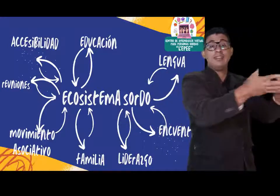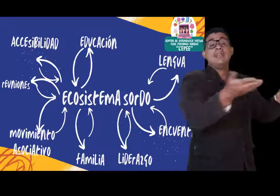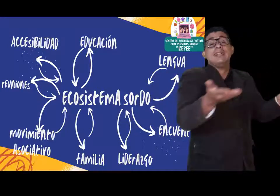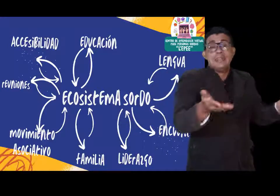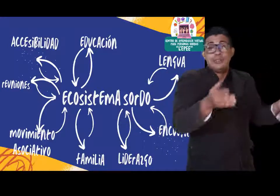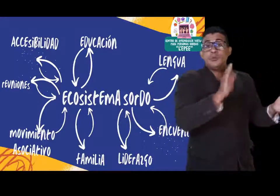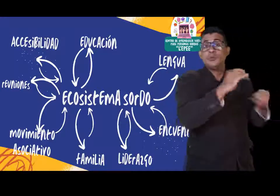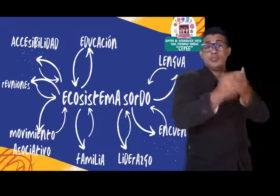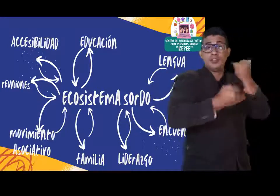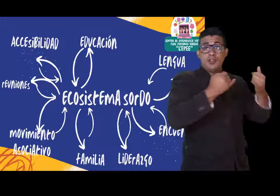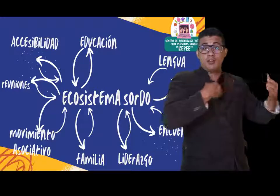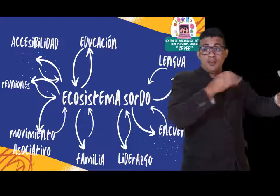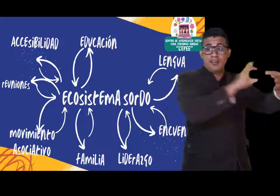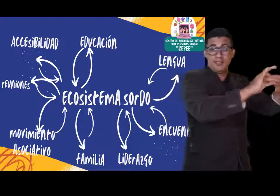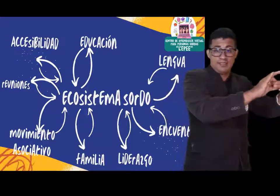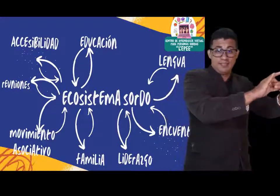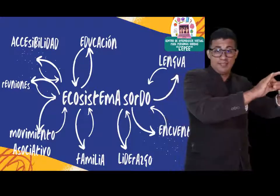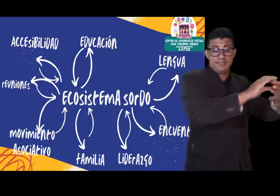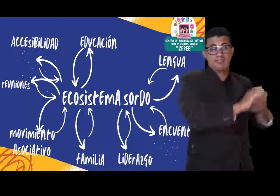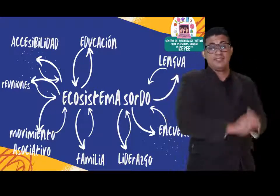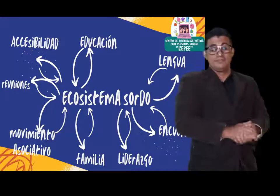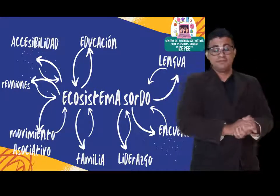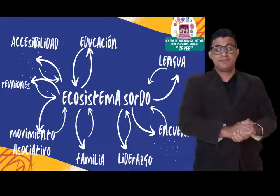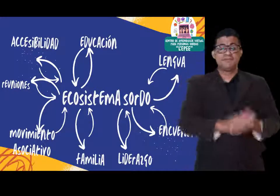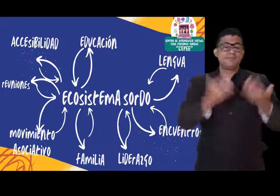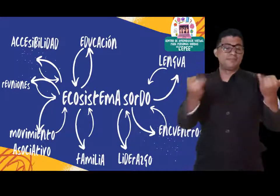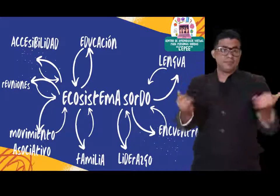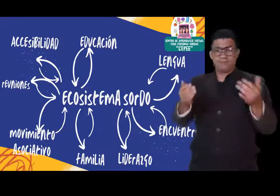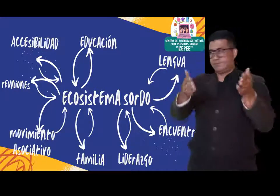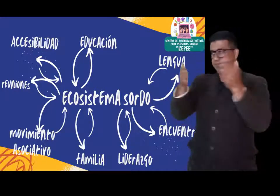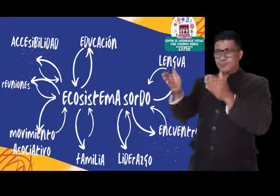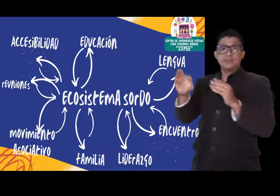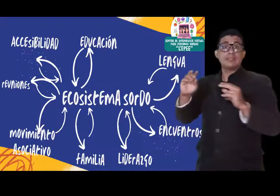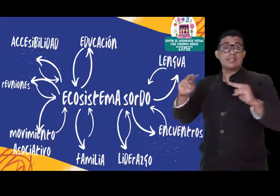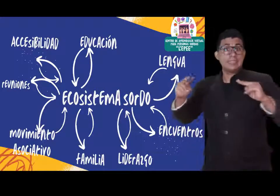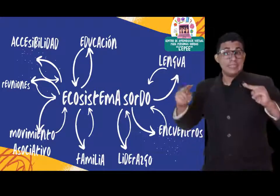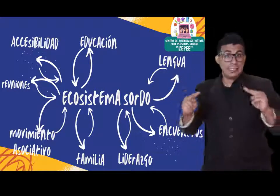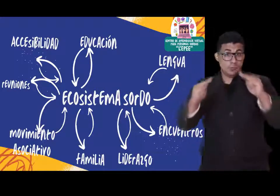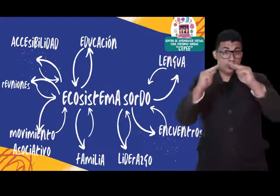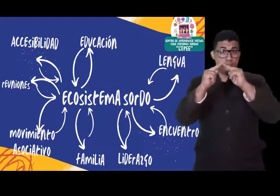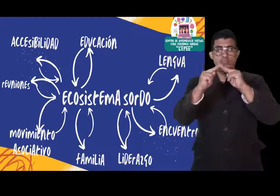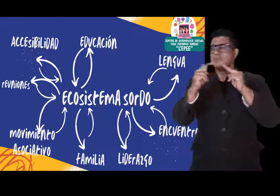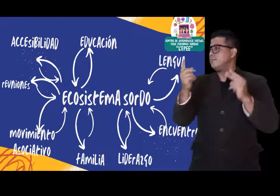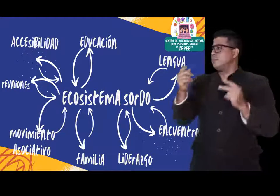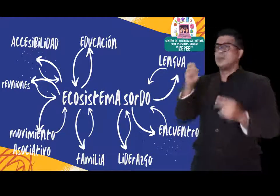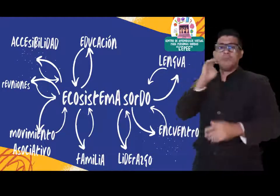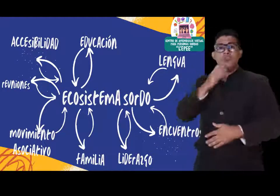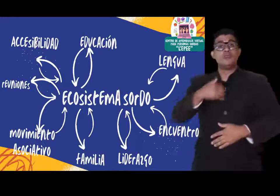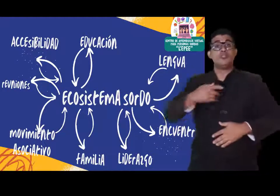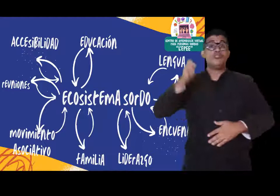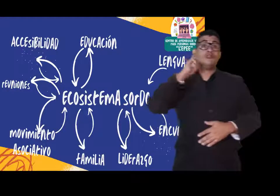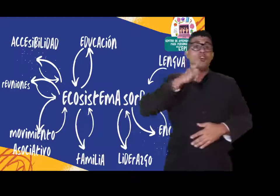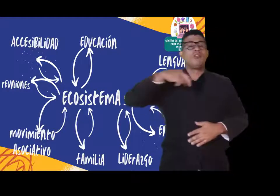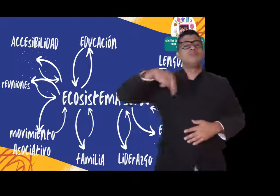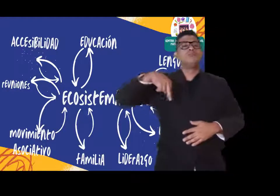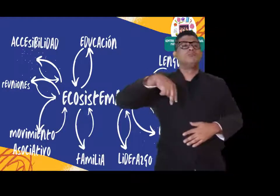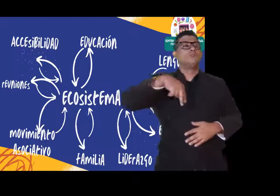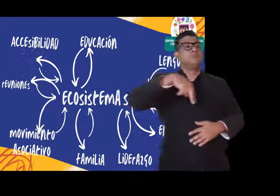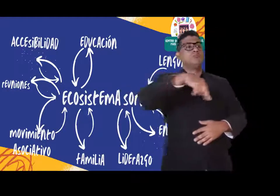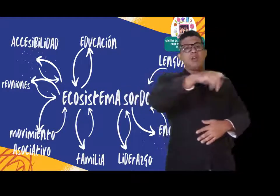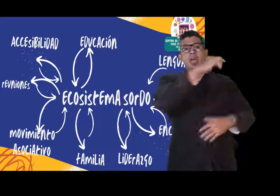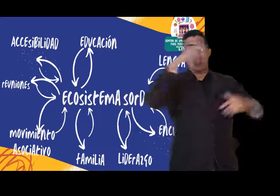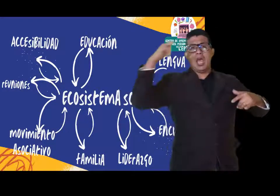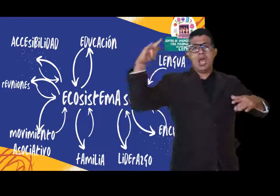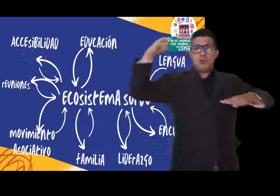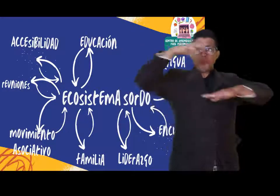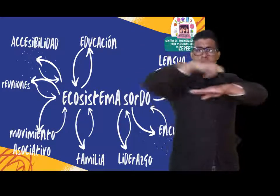hayan personas sordas, la persona sorda elegirá estar con personas sordas porque podrá entenderse con ellas y